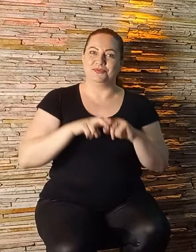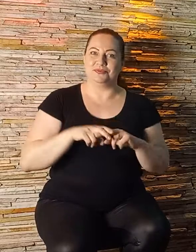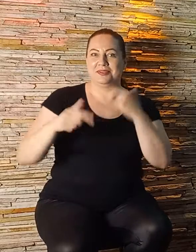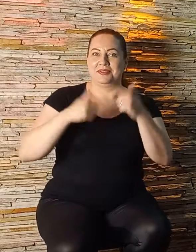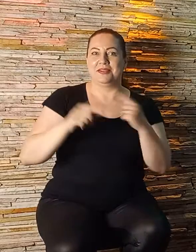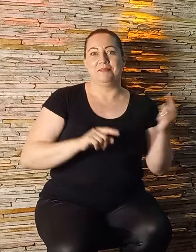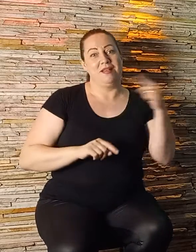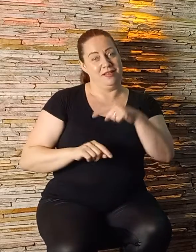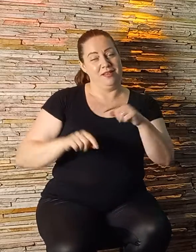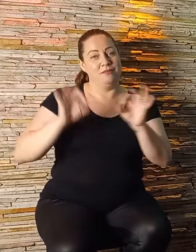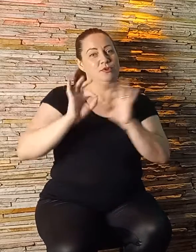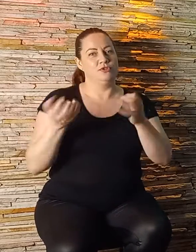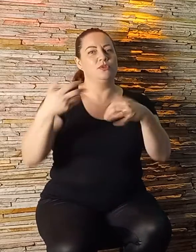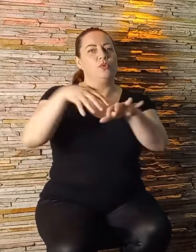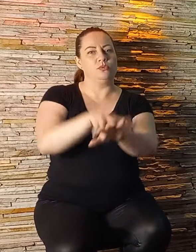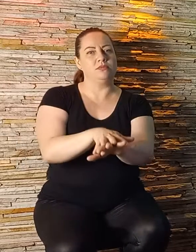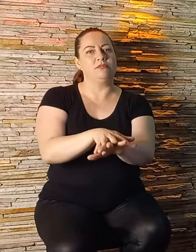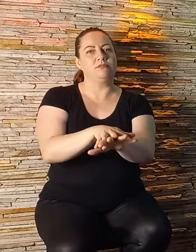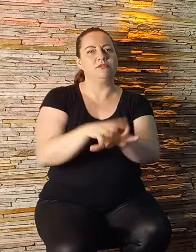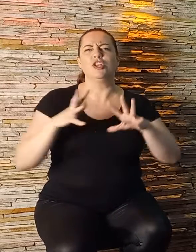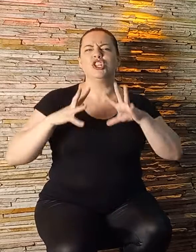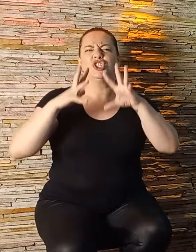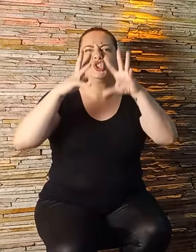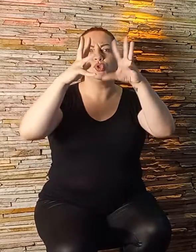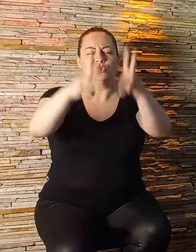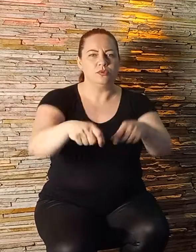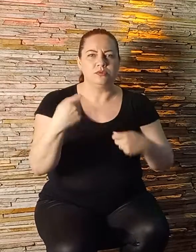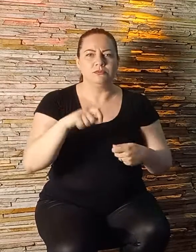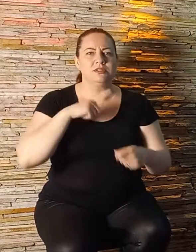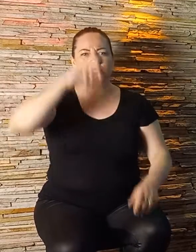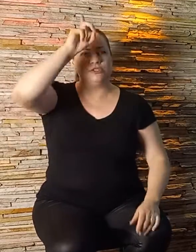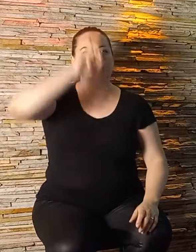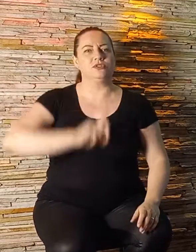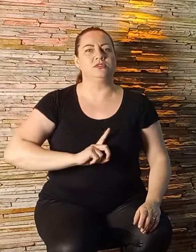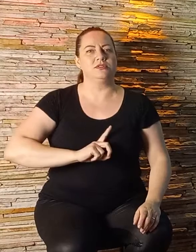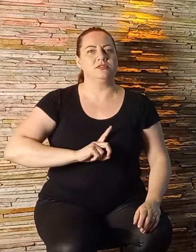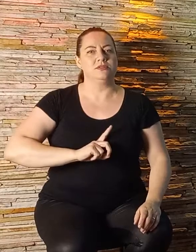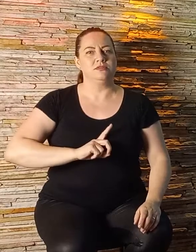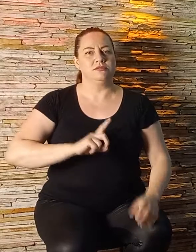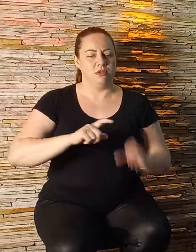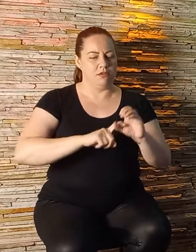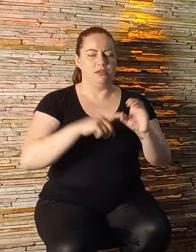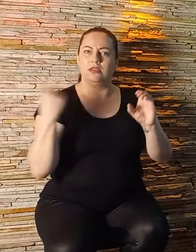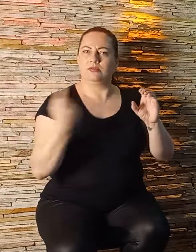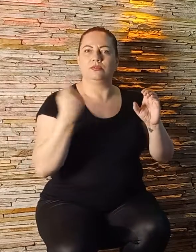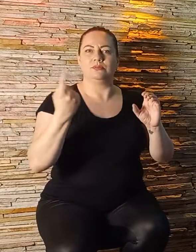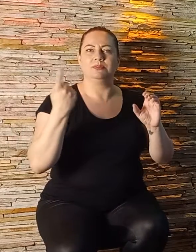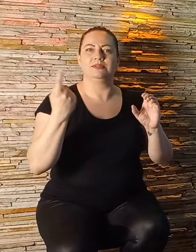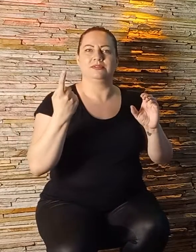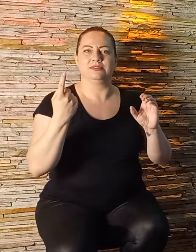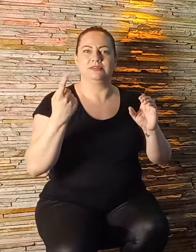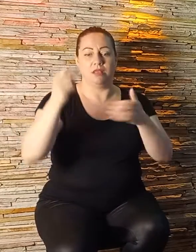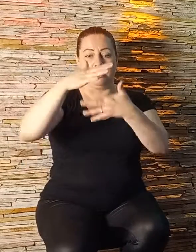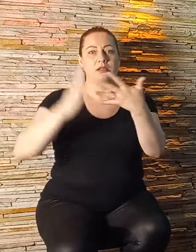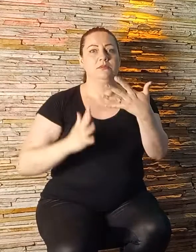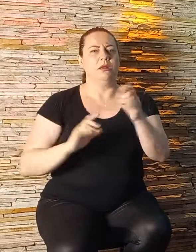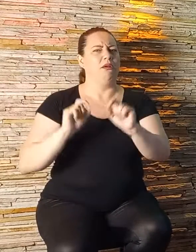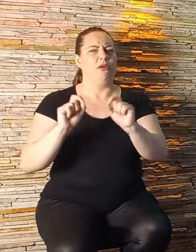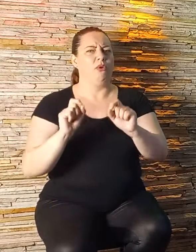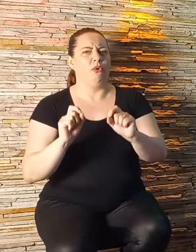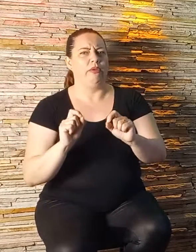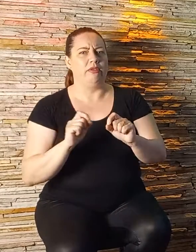eu trabalho com projeto de inclusão porque eu acho que todo mundo tem que ter direito as ter autonomia e o que que a Libras